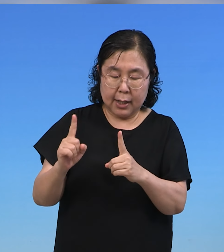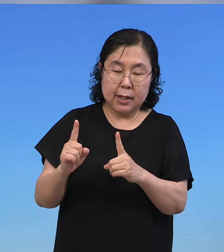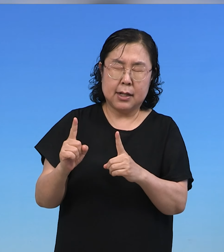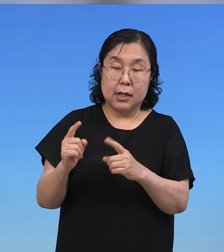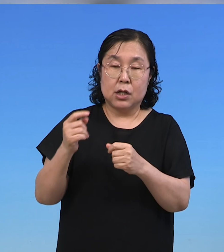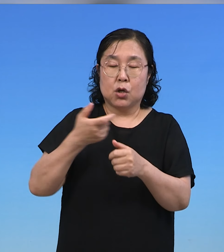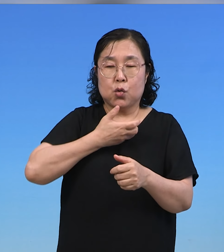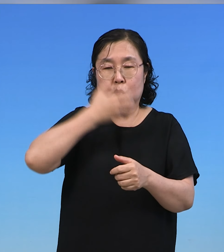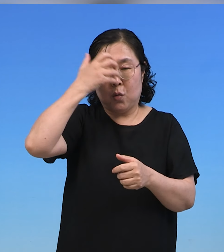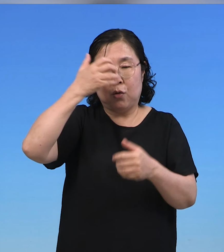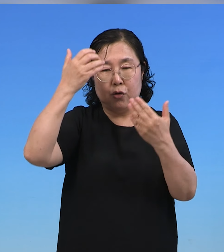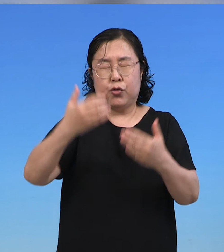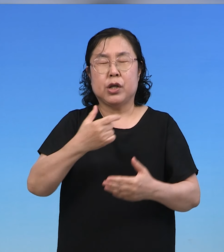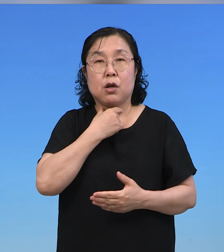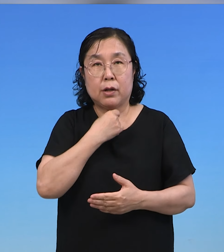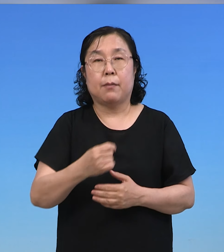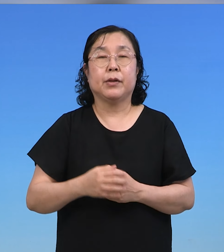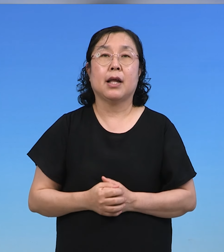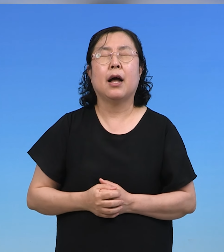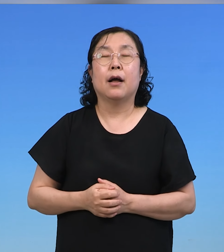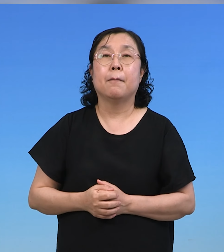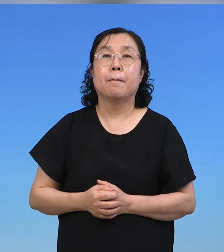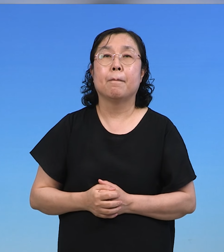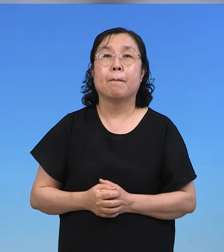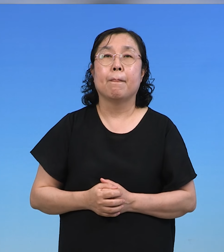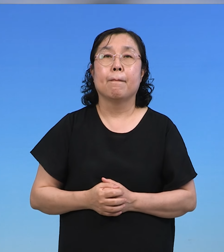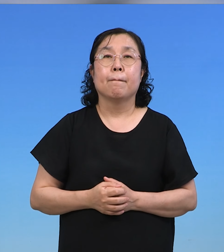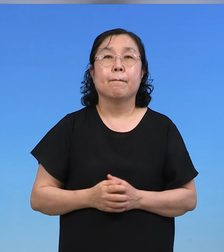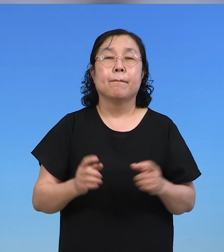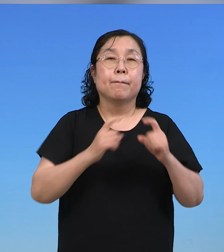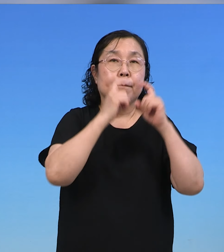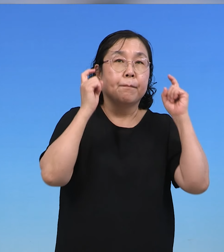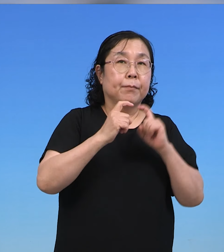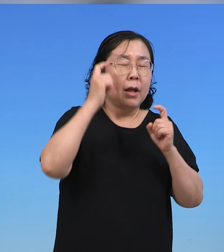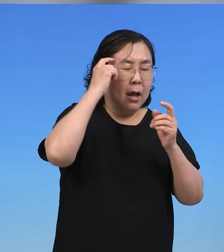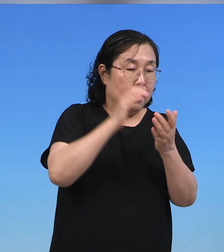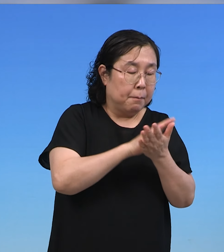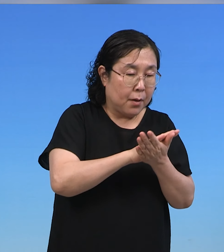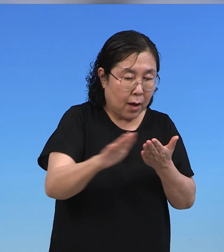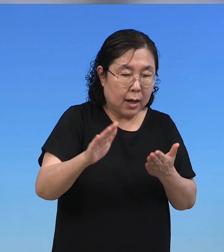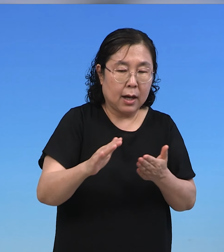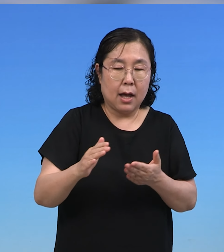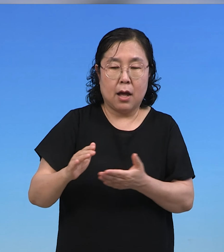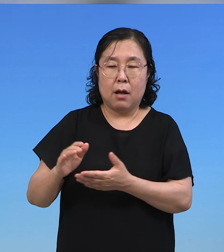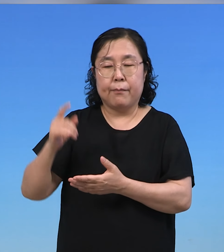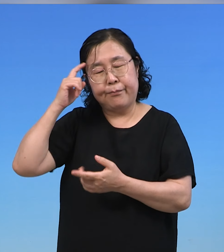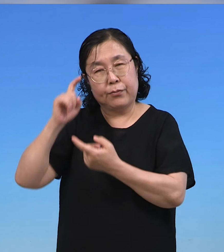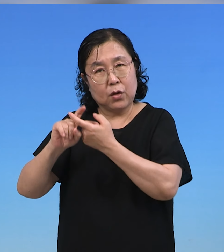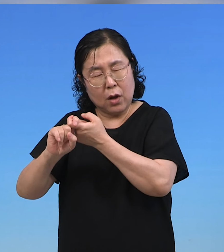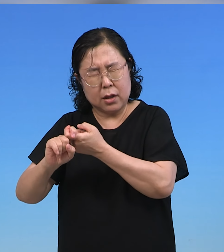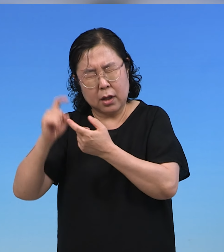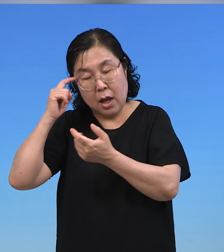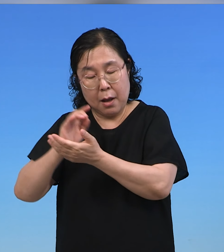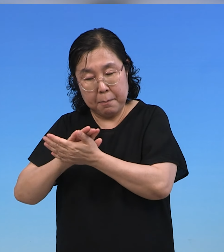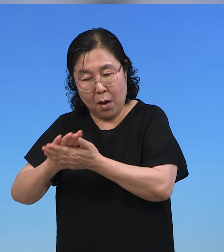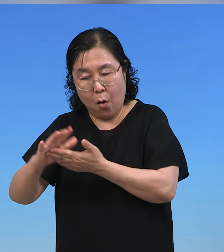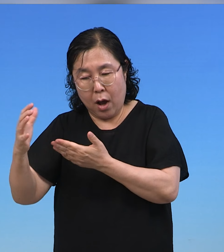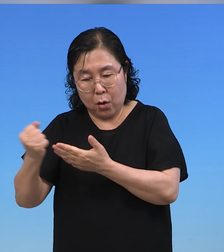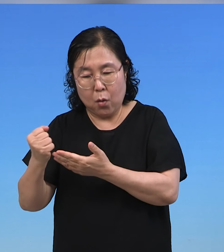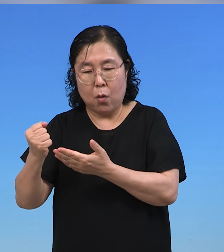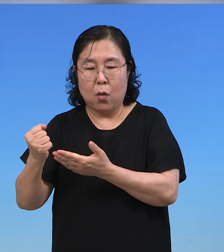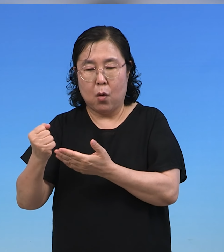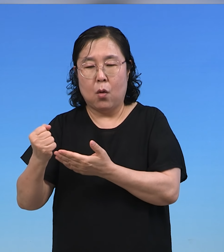된다고요? 개인의 평화가 관계의 평화로 꽃피워야 되기 때문이에요. 내 안에 개인의 평화가